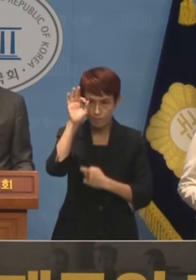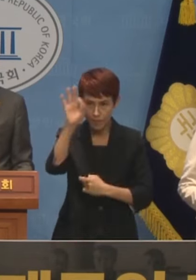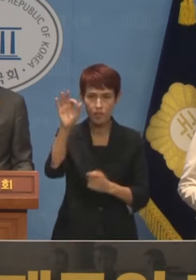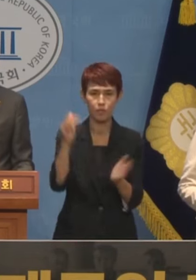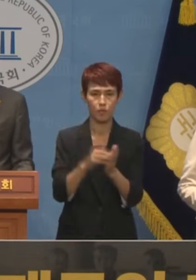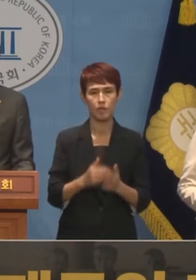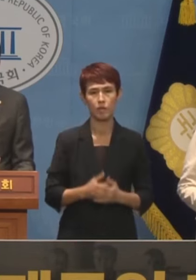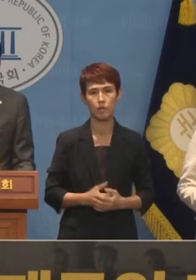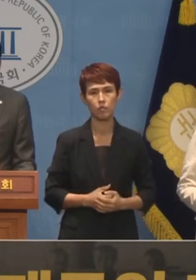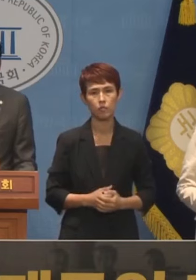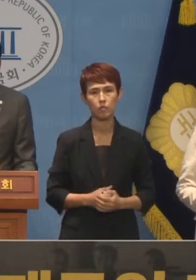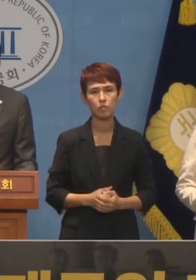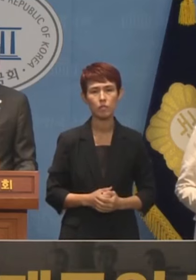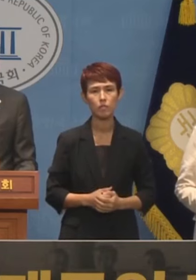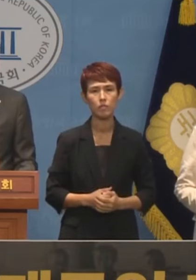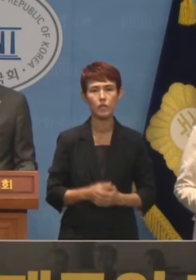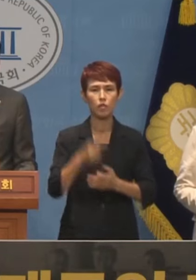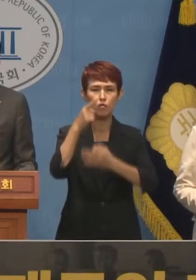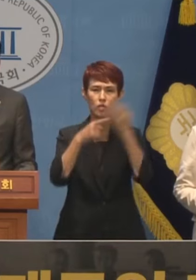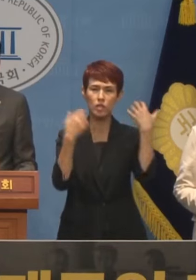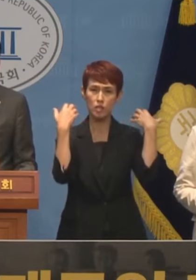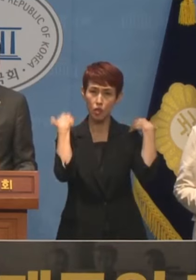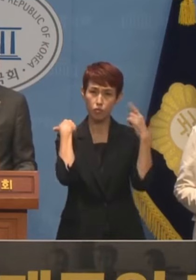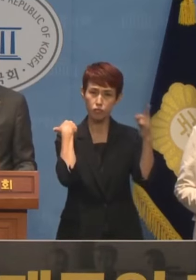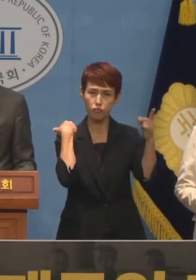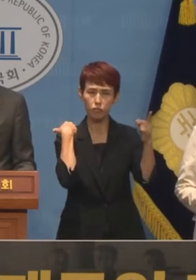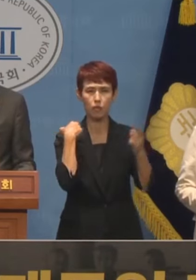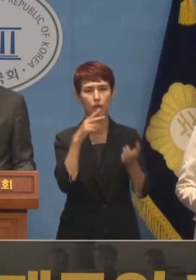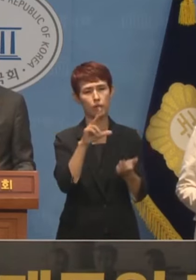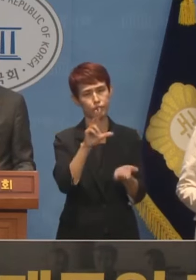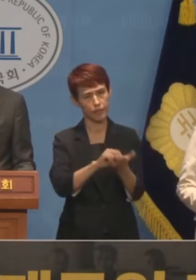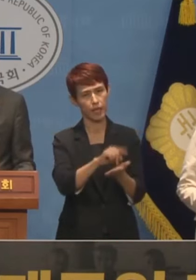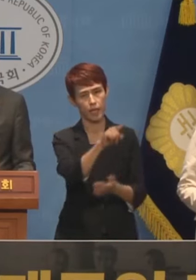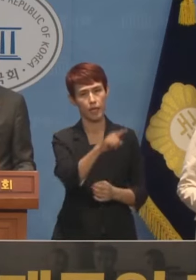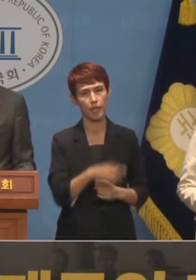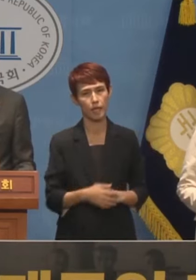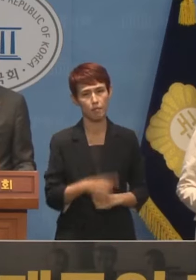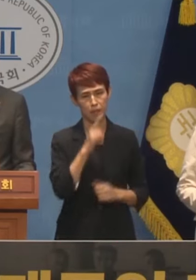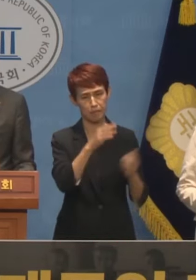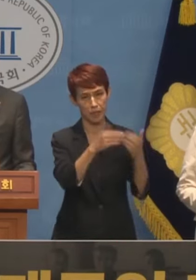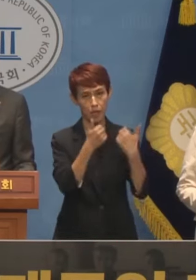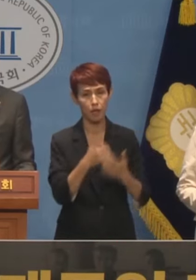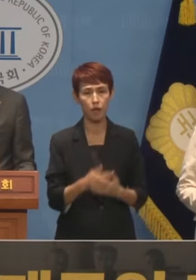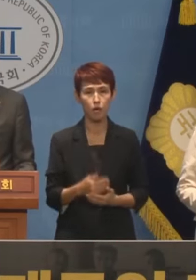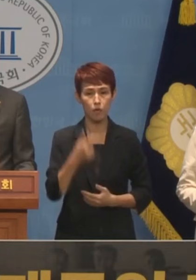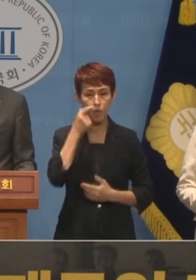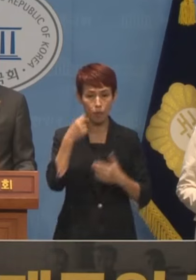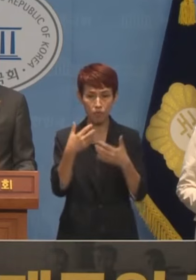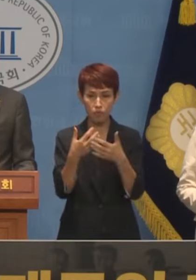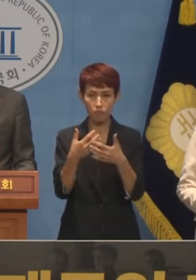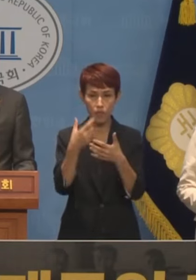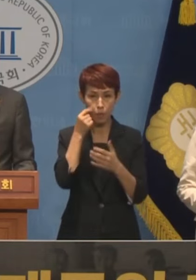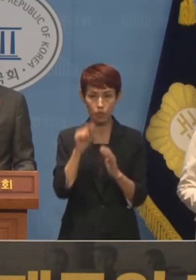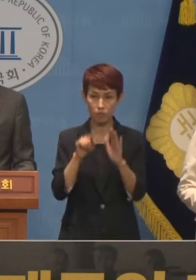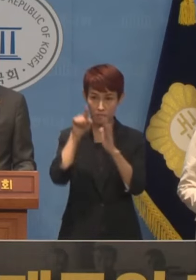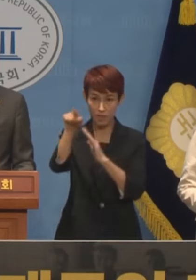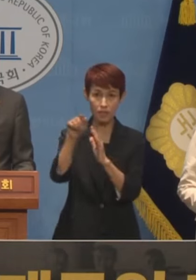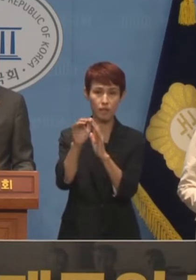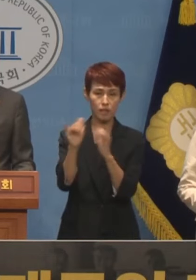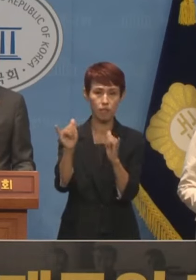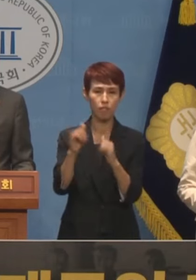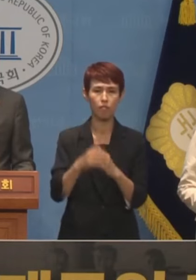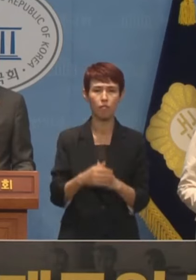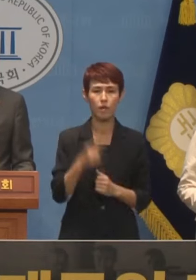돌아왔습니다 먼저 윤성일 정부의 처원이 없는 망언 지적해야겠습니다 우리 방 1단이 조선인 강제동원